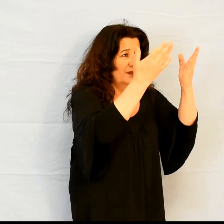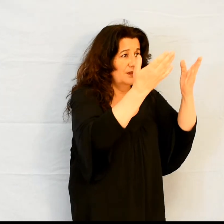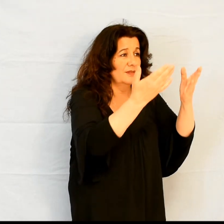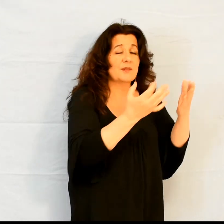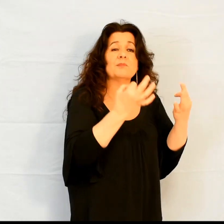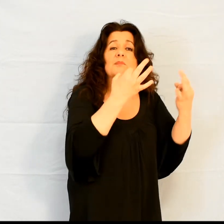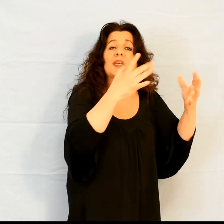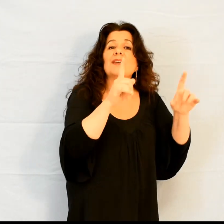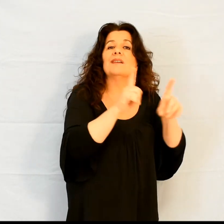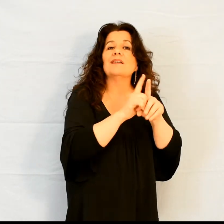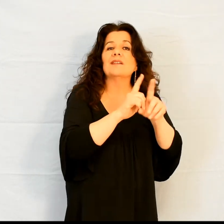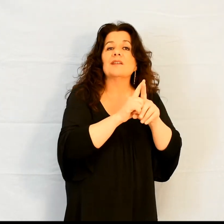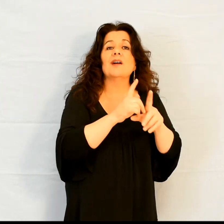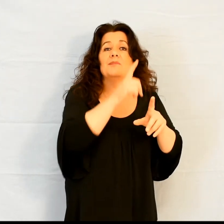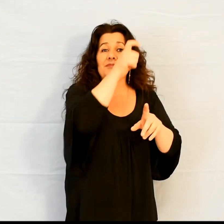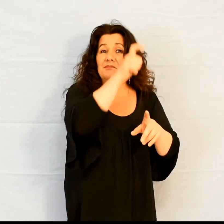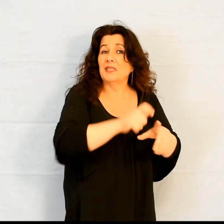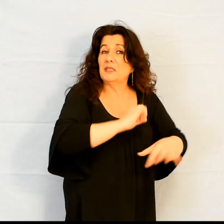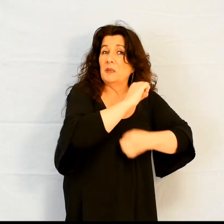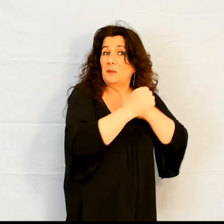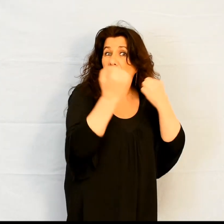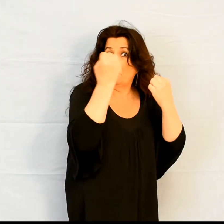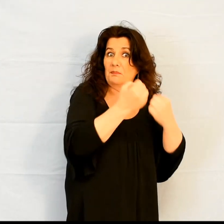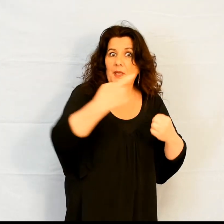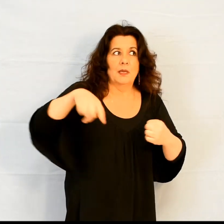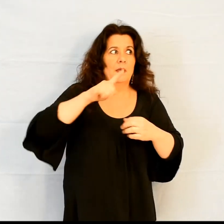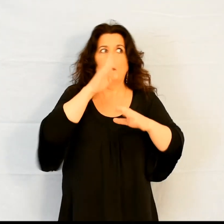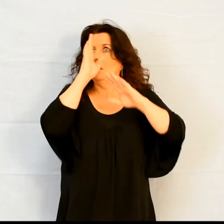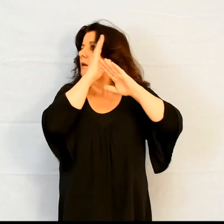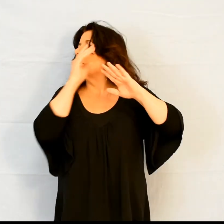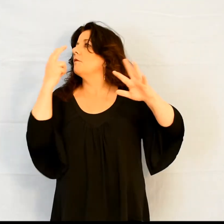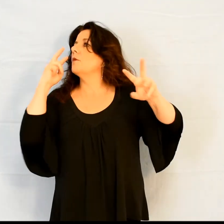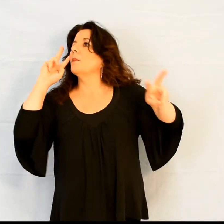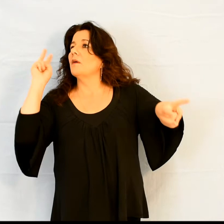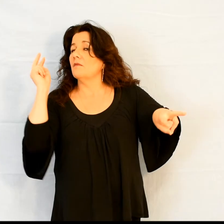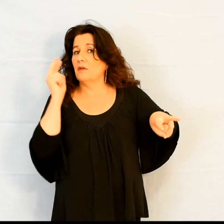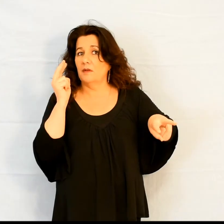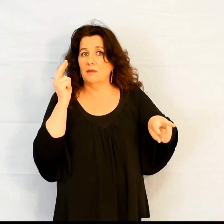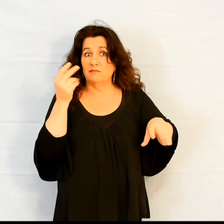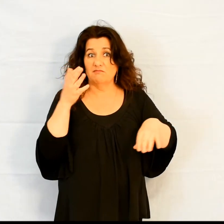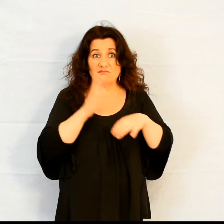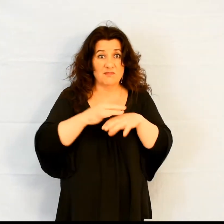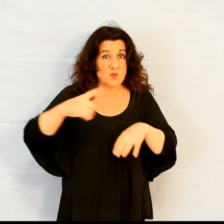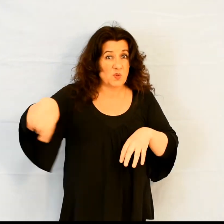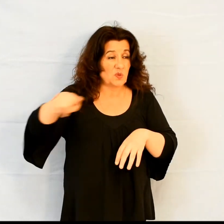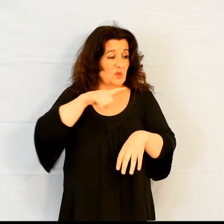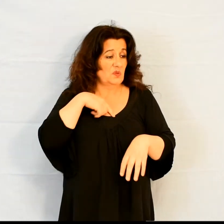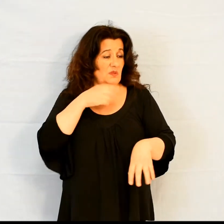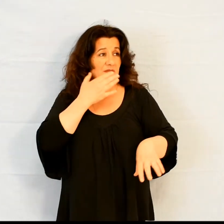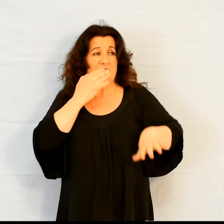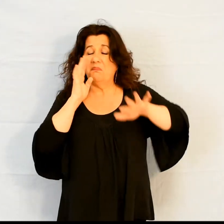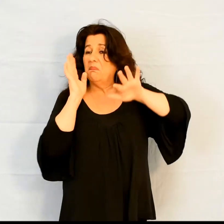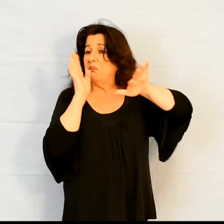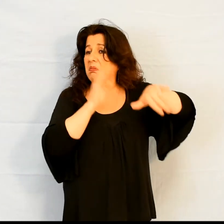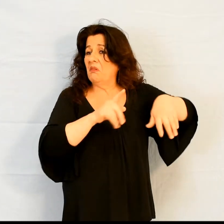face. Et nous l'avons méprisé, compté pour rien.